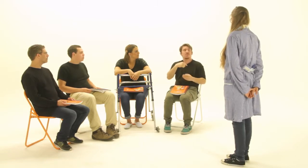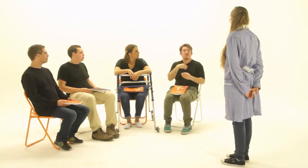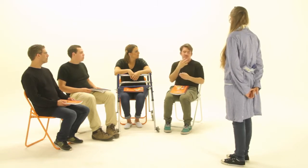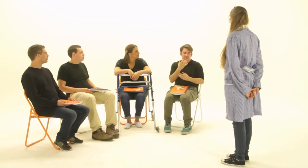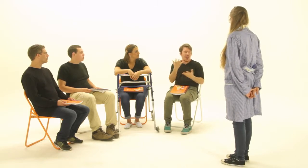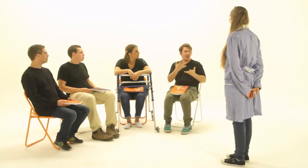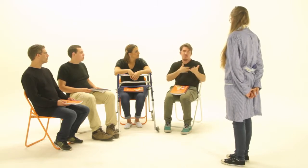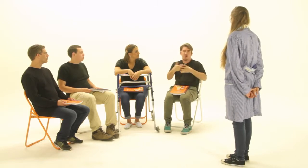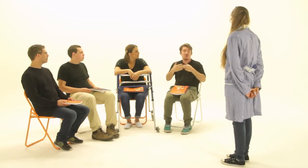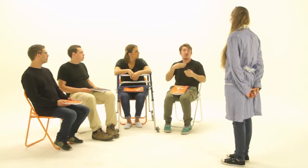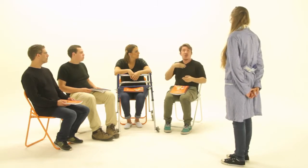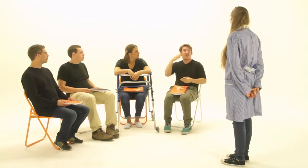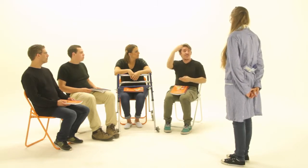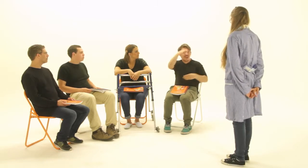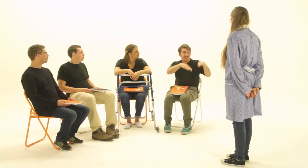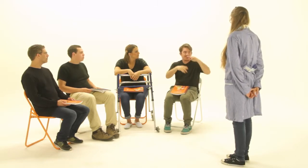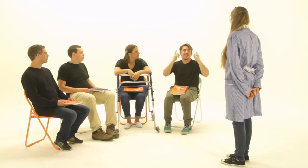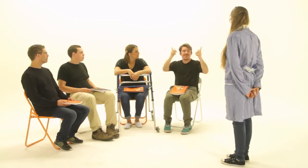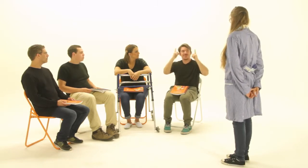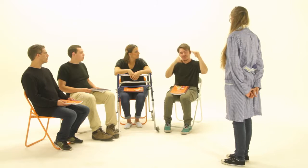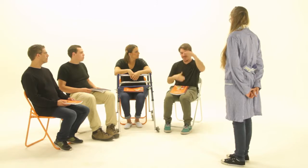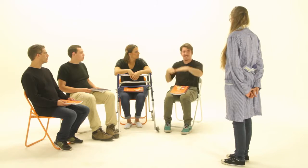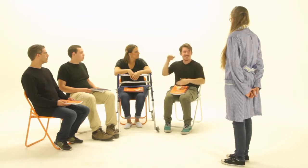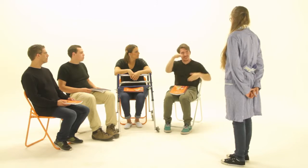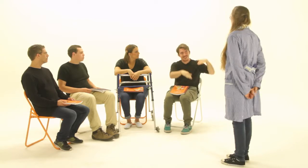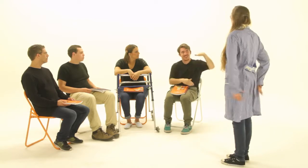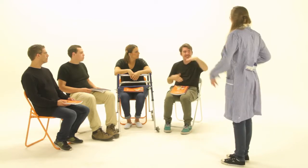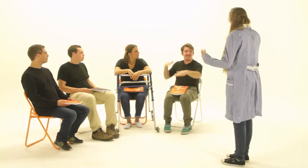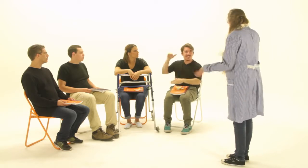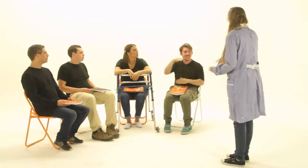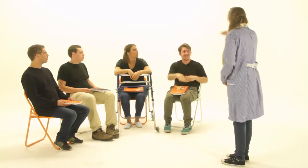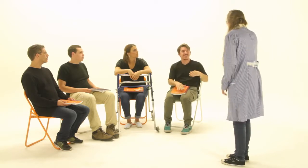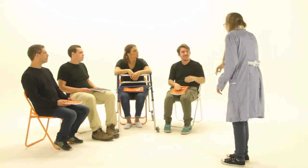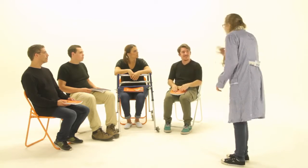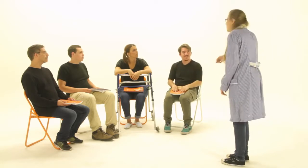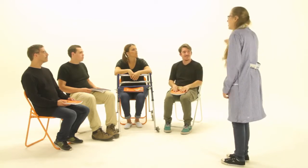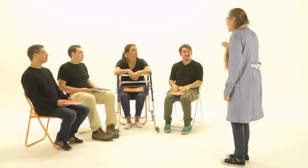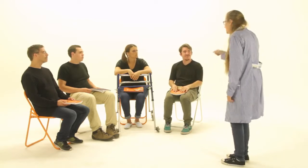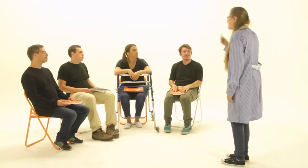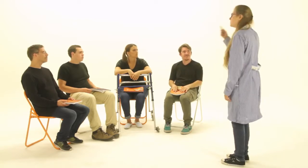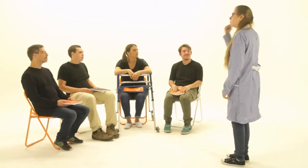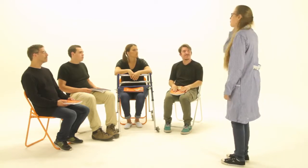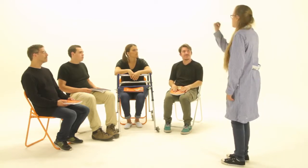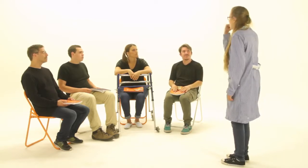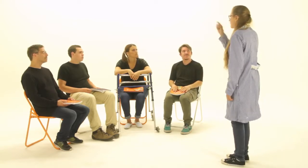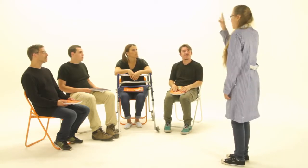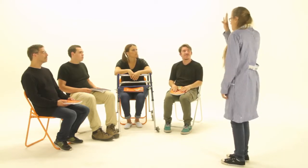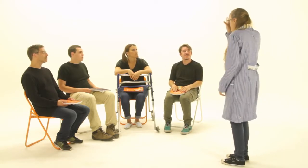perdía, y ahora yo aprendí, ahora no me importa nada, yo voy a natación pero voy solamente para disfrutar. Eso, exacto, eso es lo